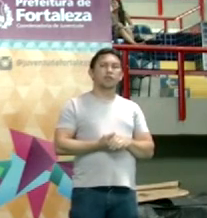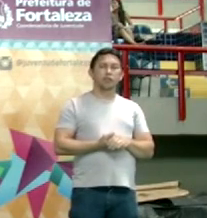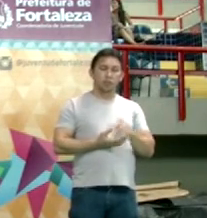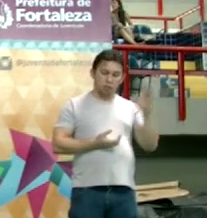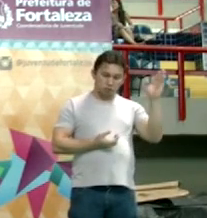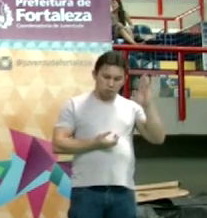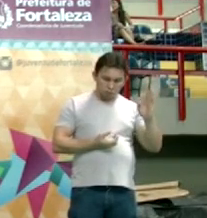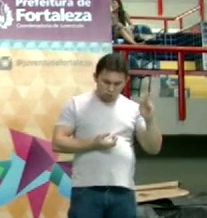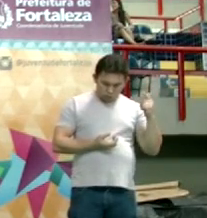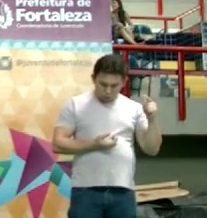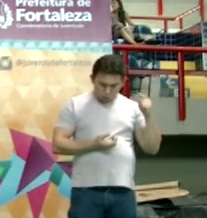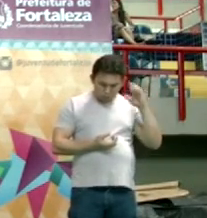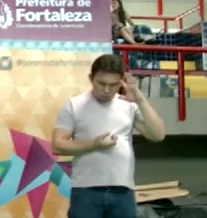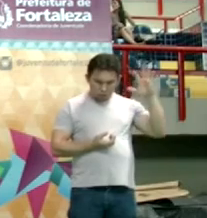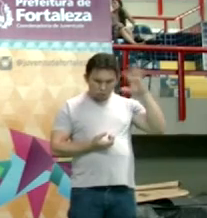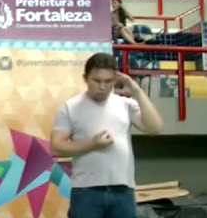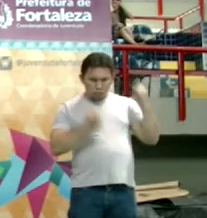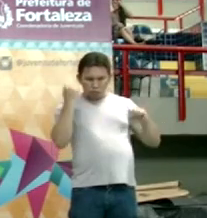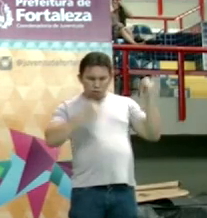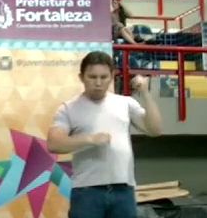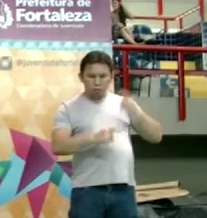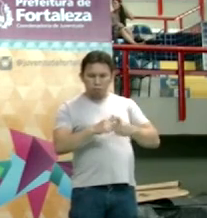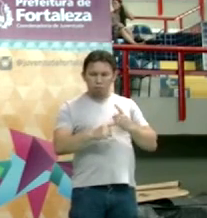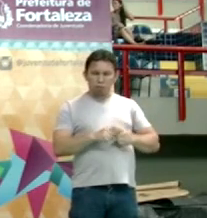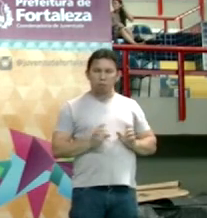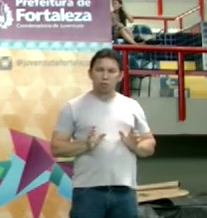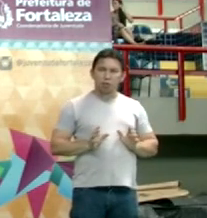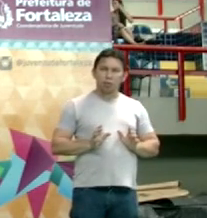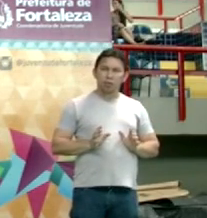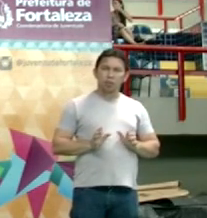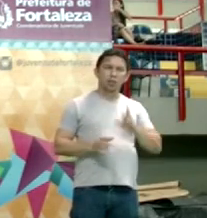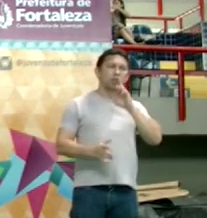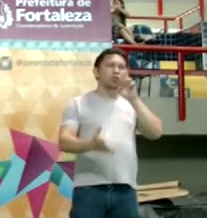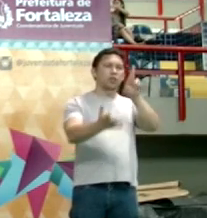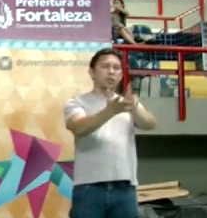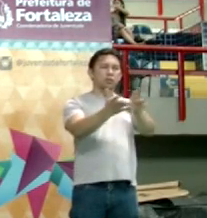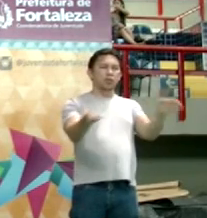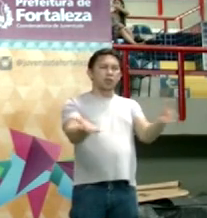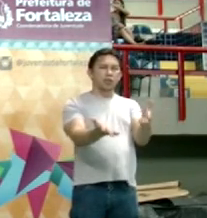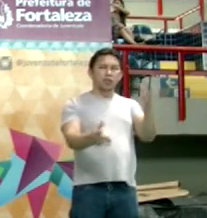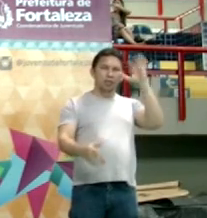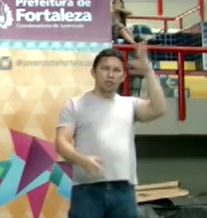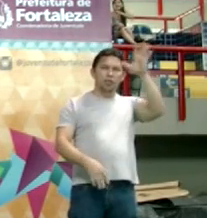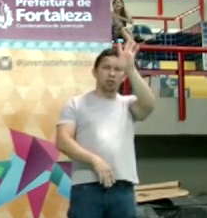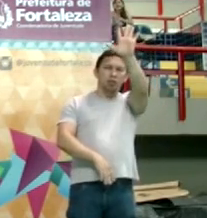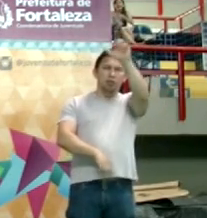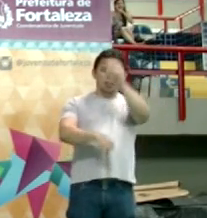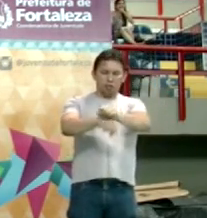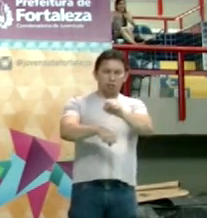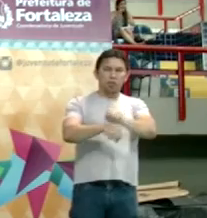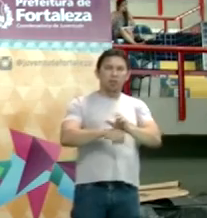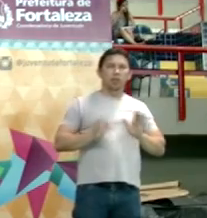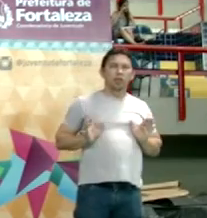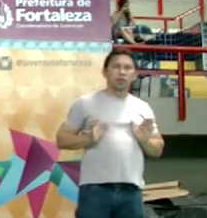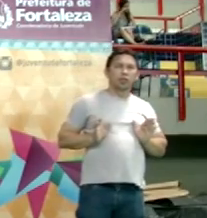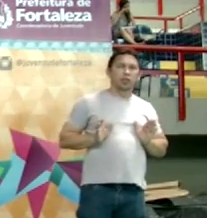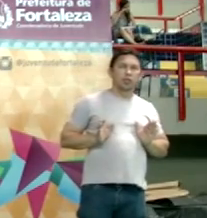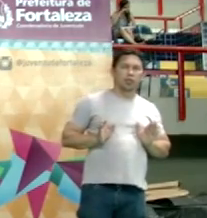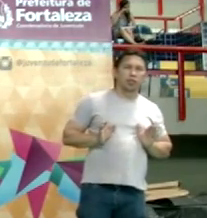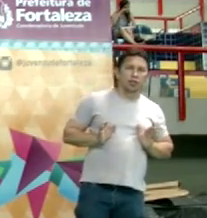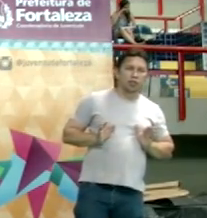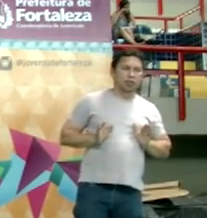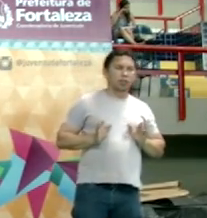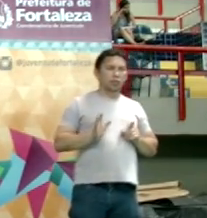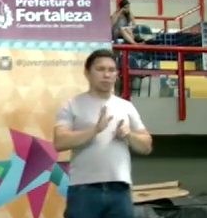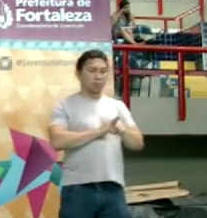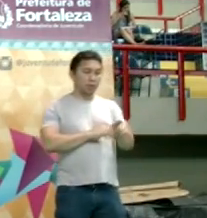Ciliano, o Brasil não tinha pensamento industrial? Por quê? É a próxima questão que a gente vai resolver. Segura a resposta, a pergunta aí, amigão. Que a